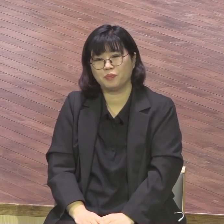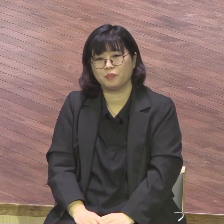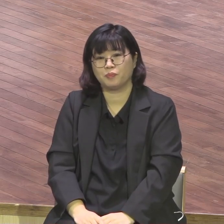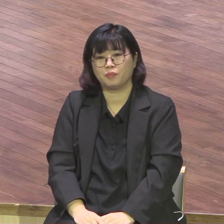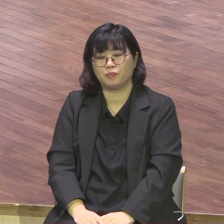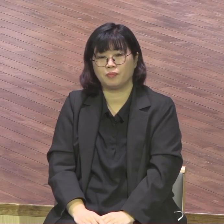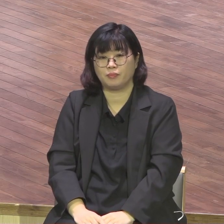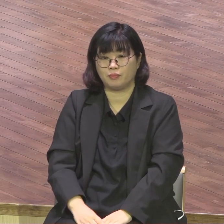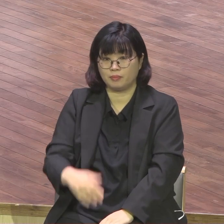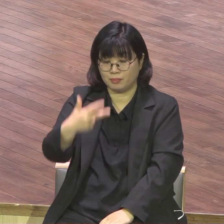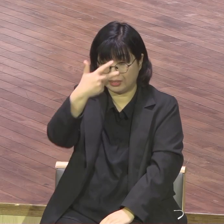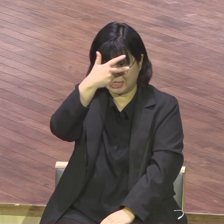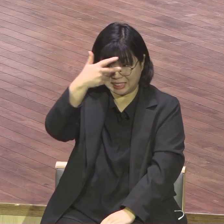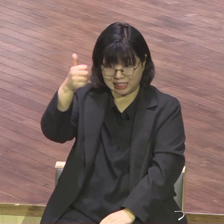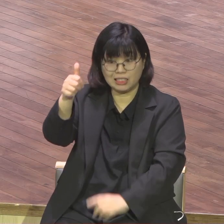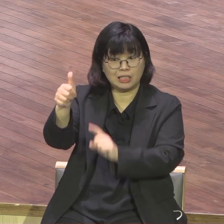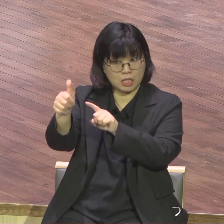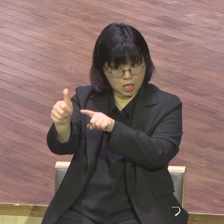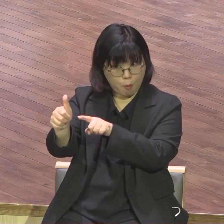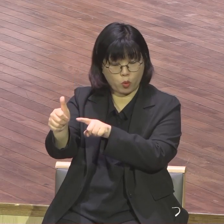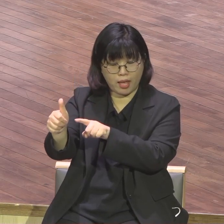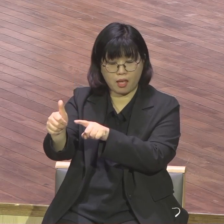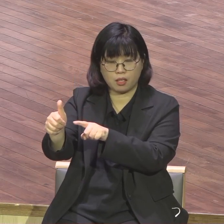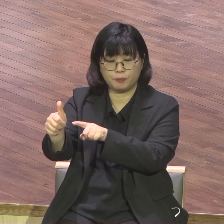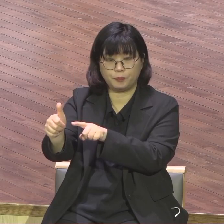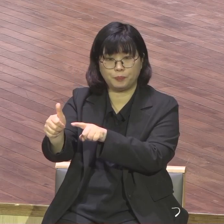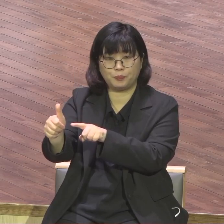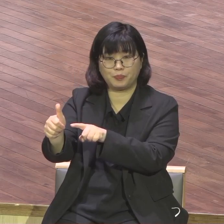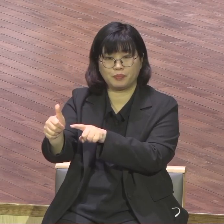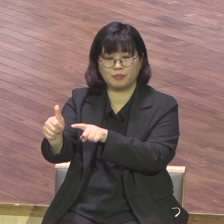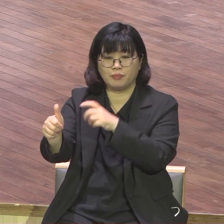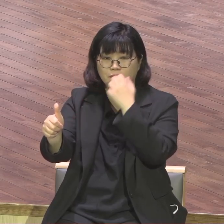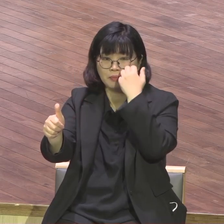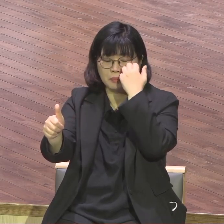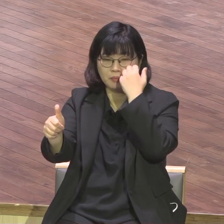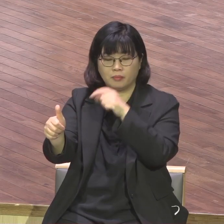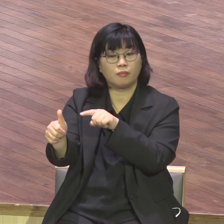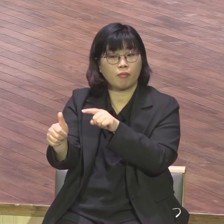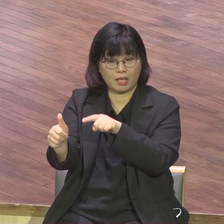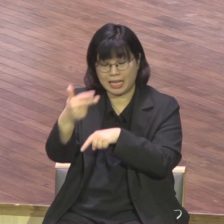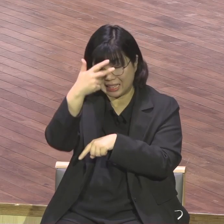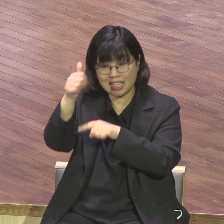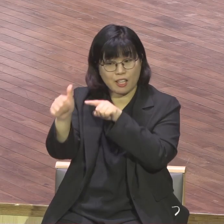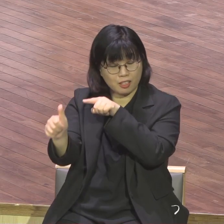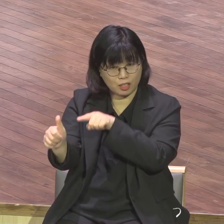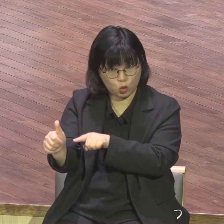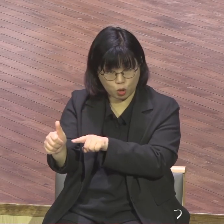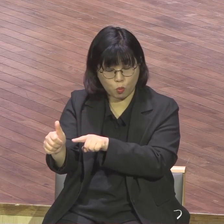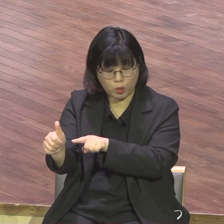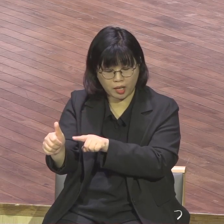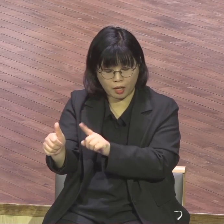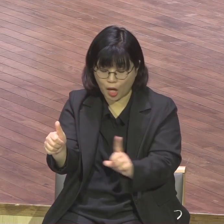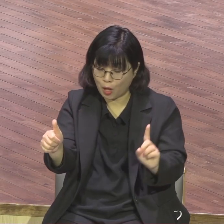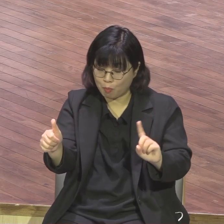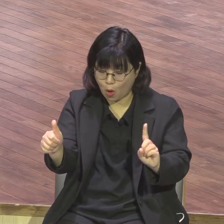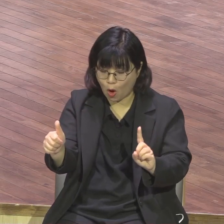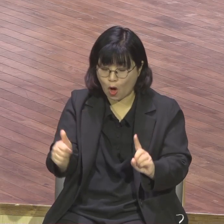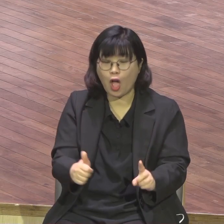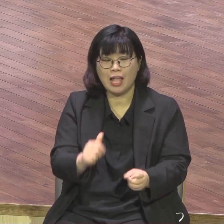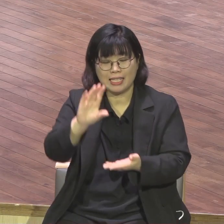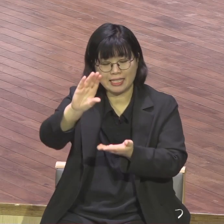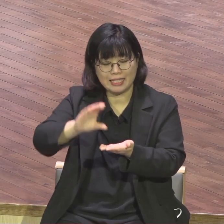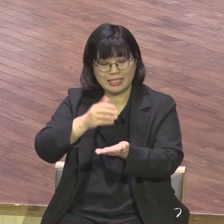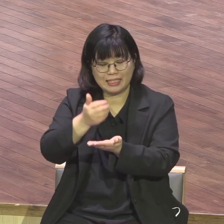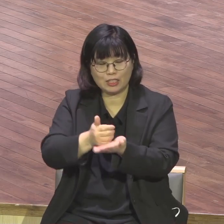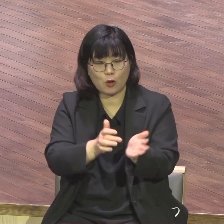대해서 구체적으로 설명하고 있는데 이 디모데는 디모데가 그리스도 예수의 일을 구하는 일꾼이요